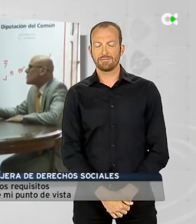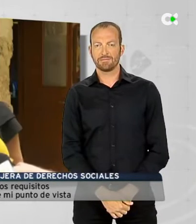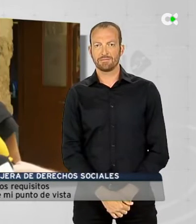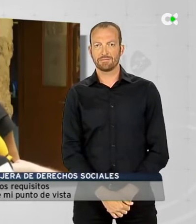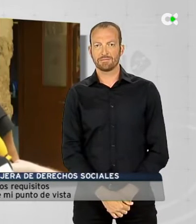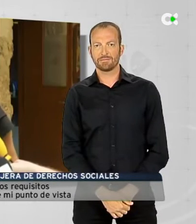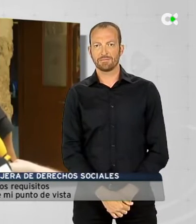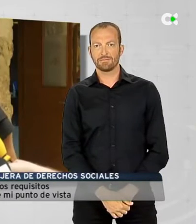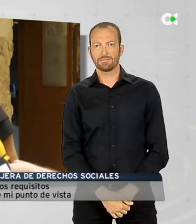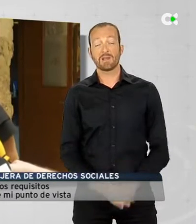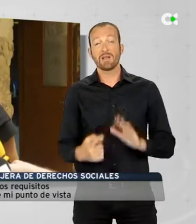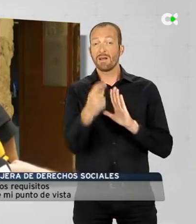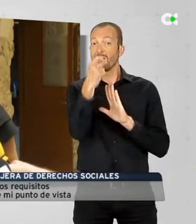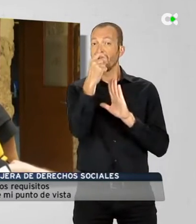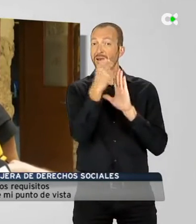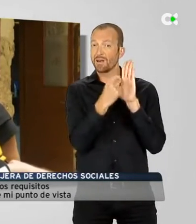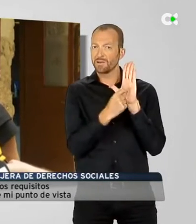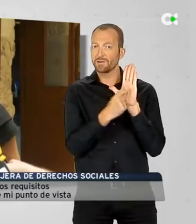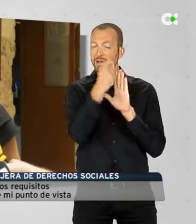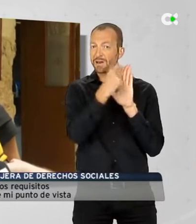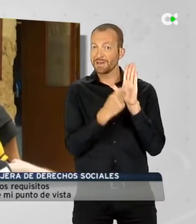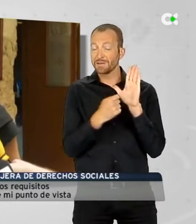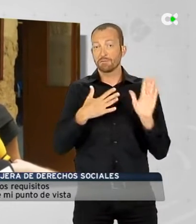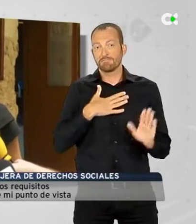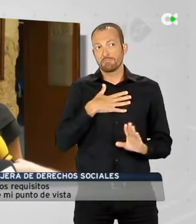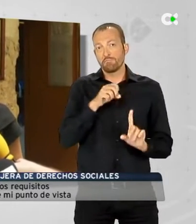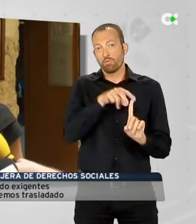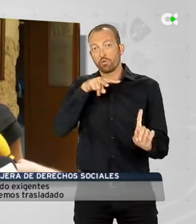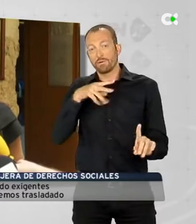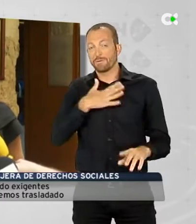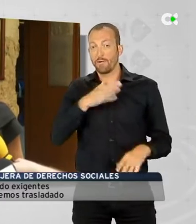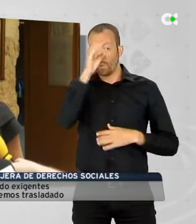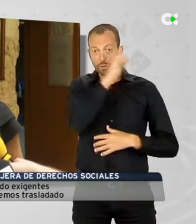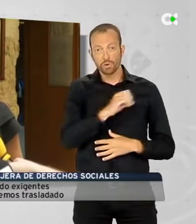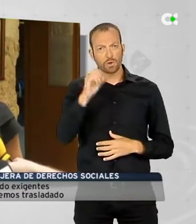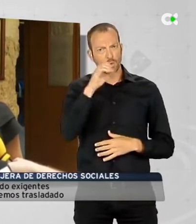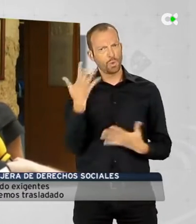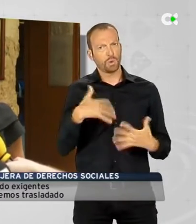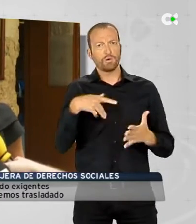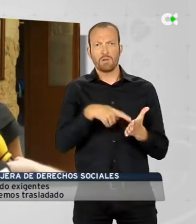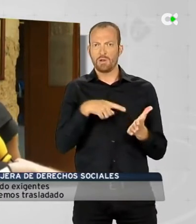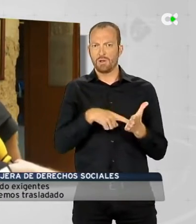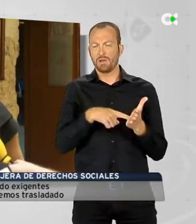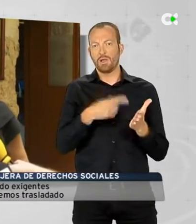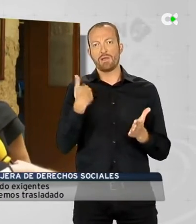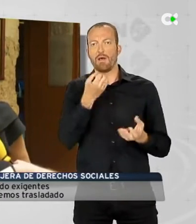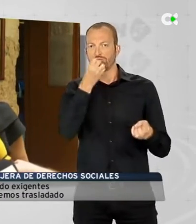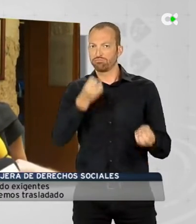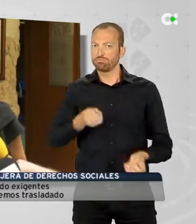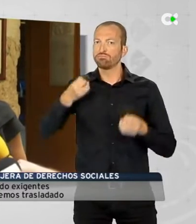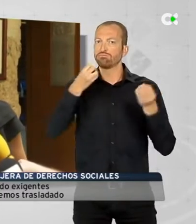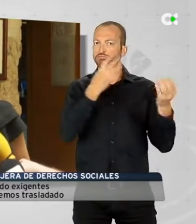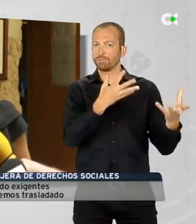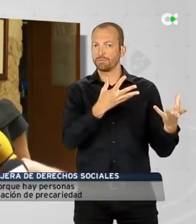Hay varios requisitos que son, bajo mi punto de vista, demasiado exigentes, y así se lo hemos